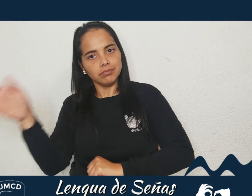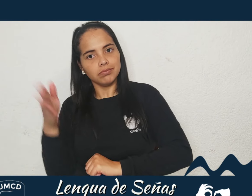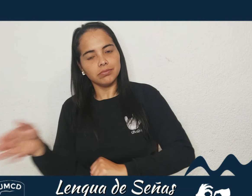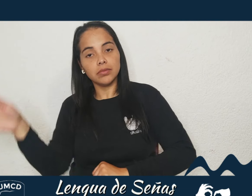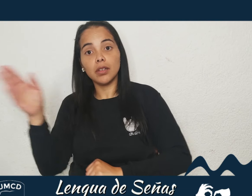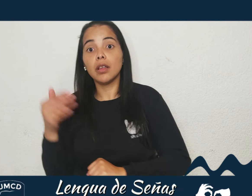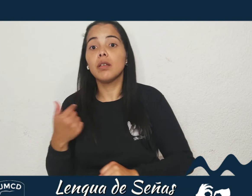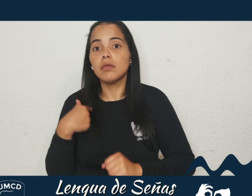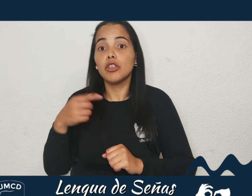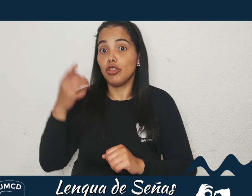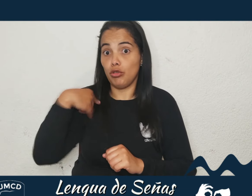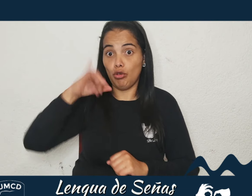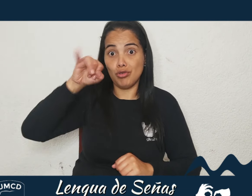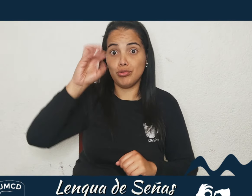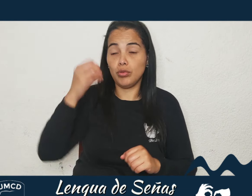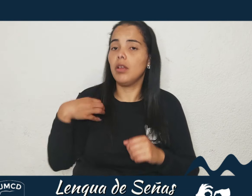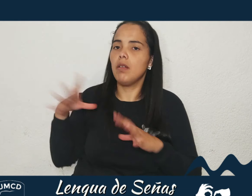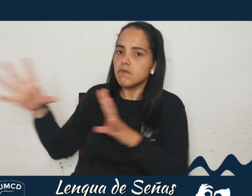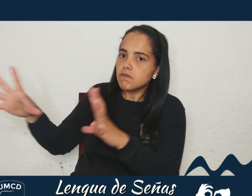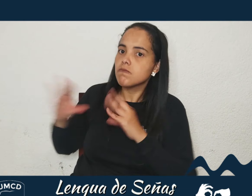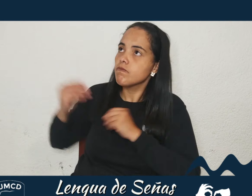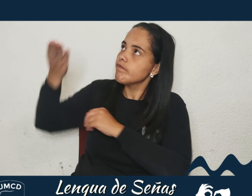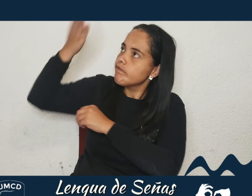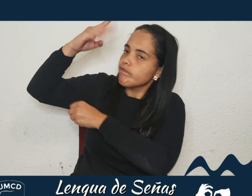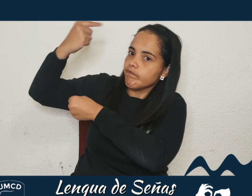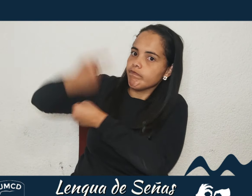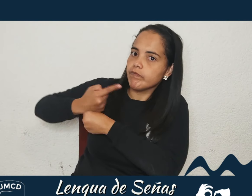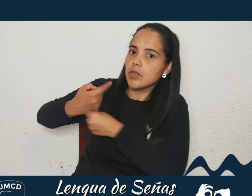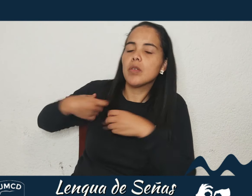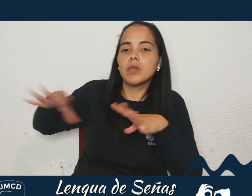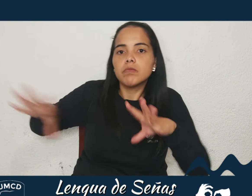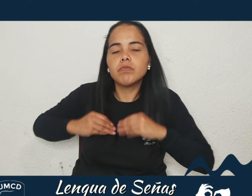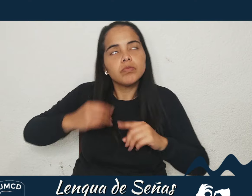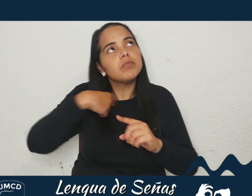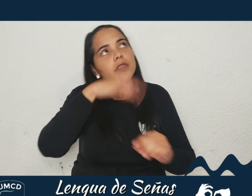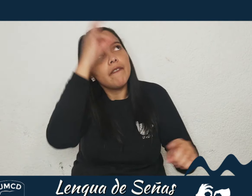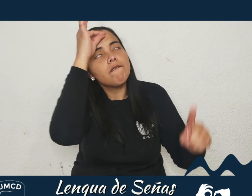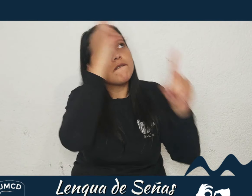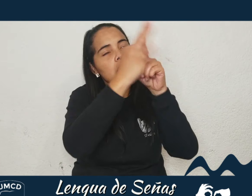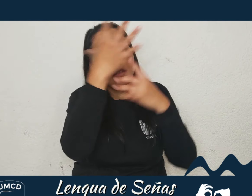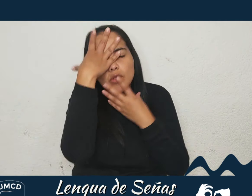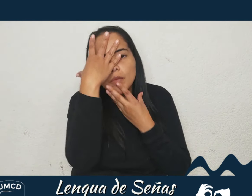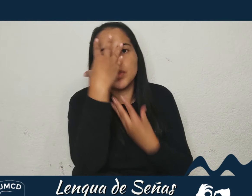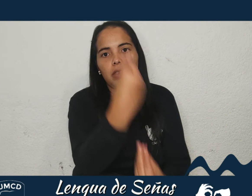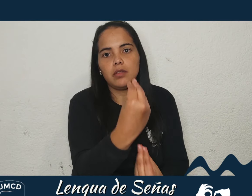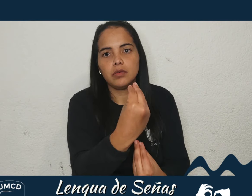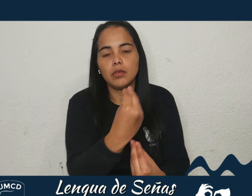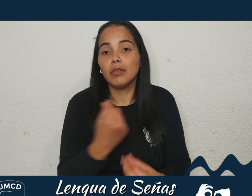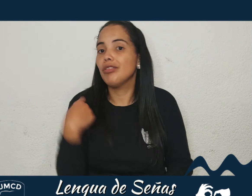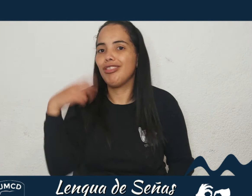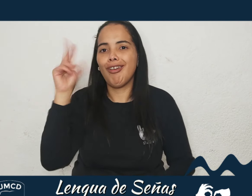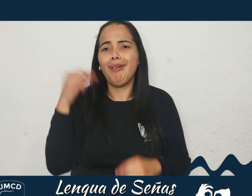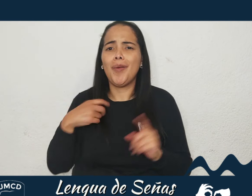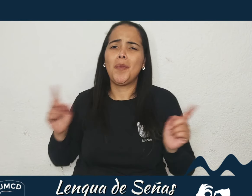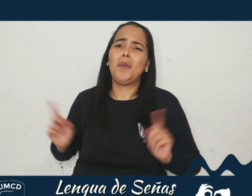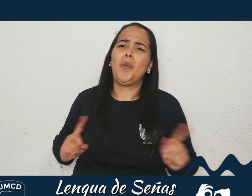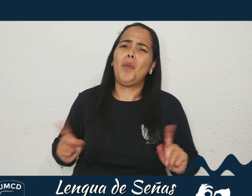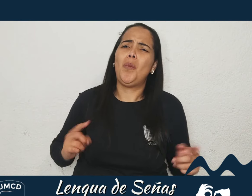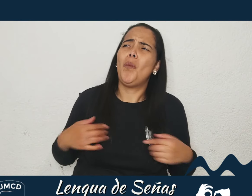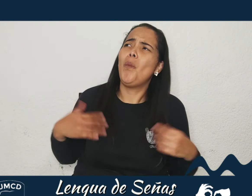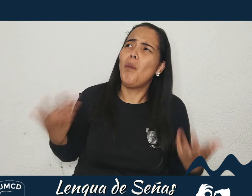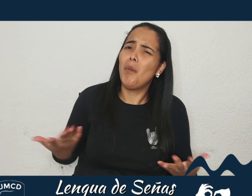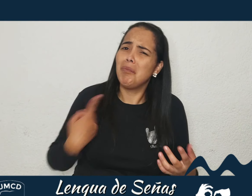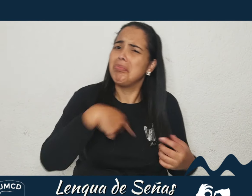escuchó, aceptó el reto, tomó fe y obedeció. Y fue en ese paso de